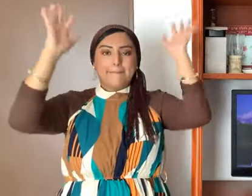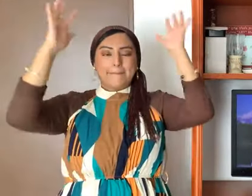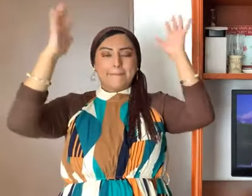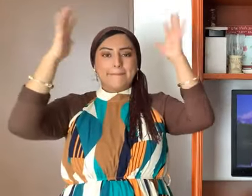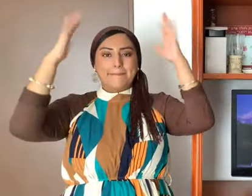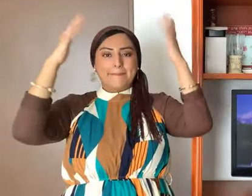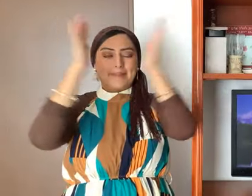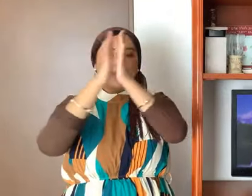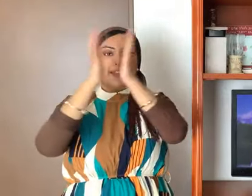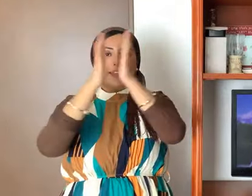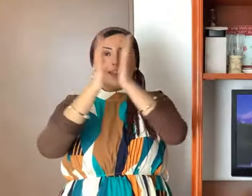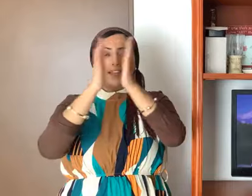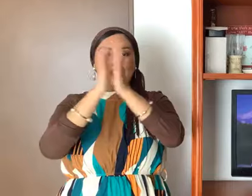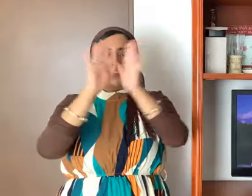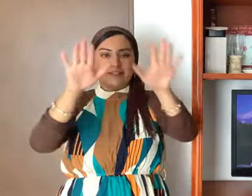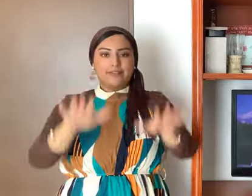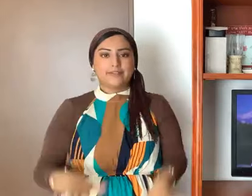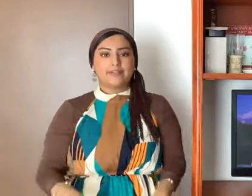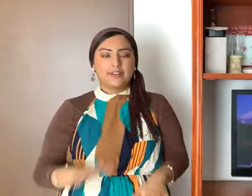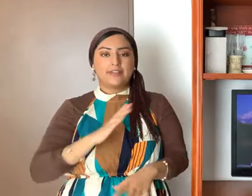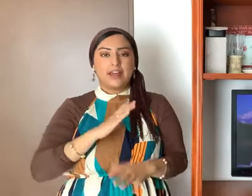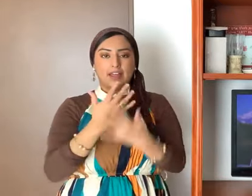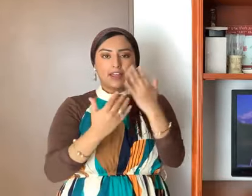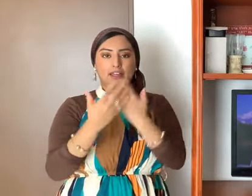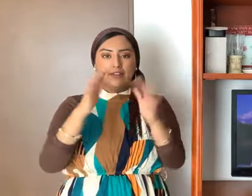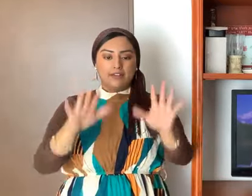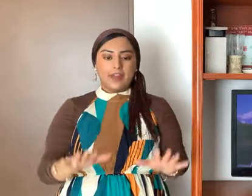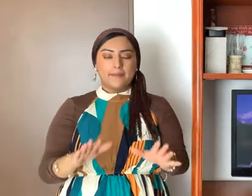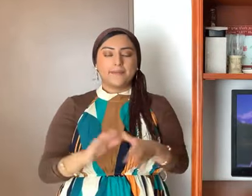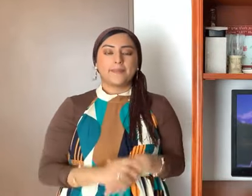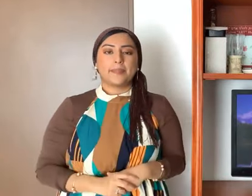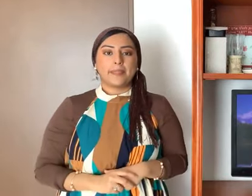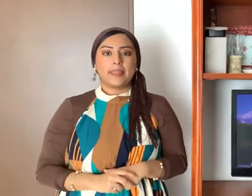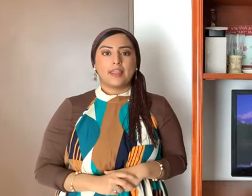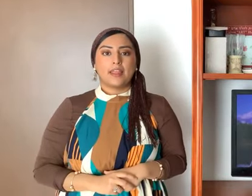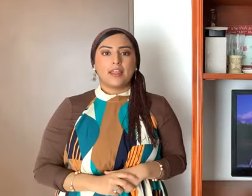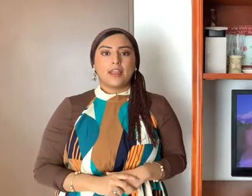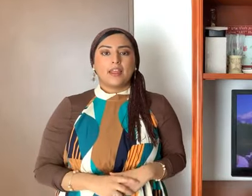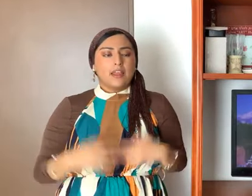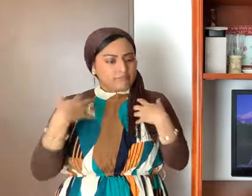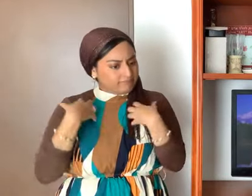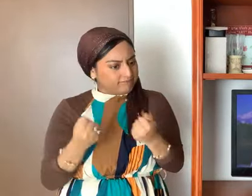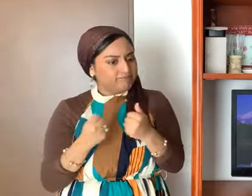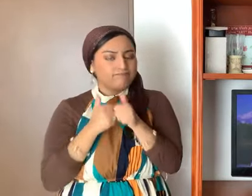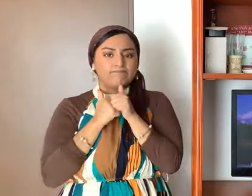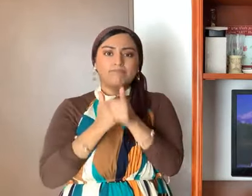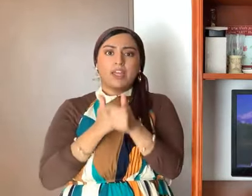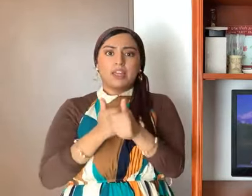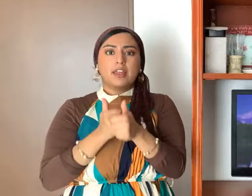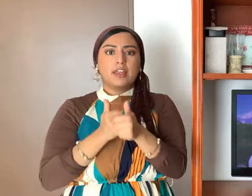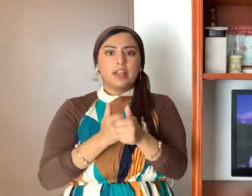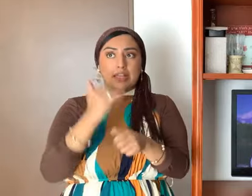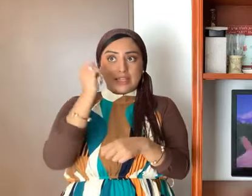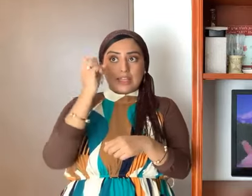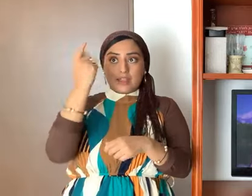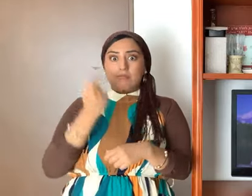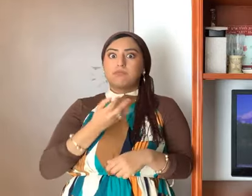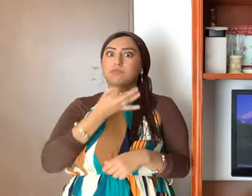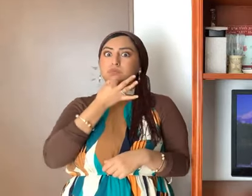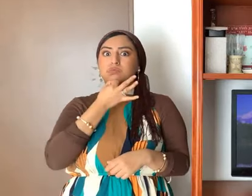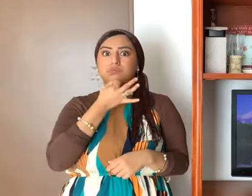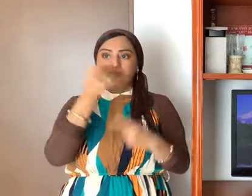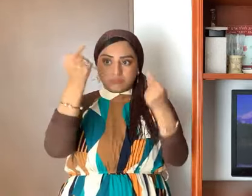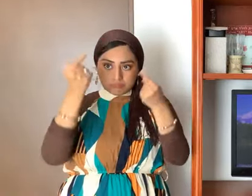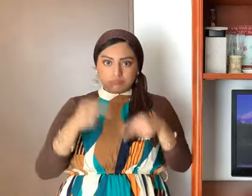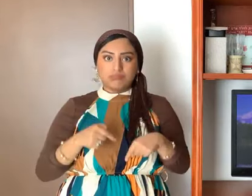bendito es Yahshua HaMashiach. Eso es para ti, no te fatigues. Ánimo, ánimo, ánimo. Yahshua viene pronto y viene